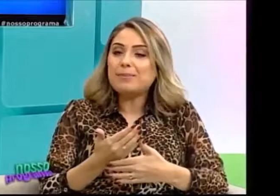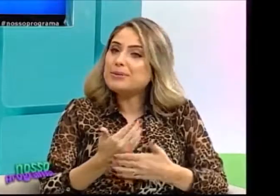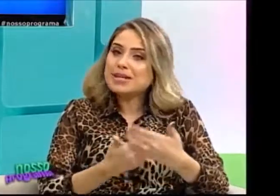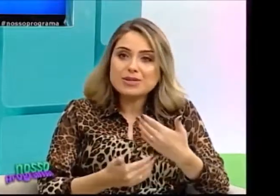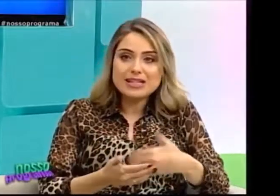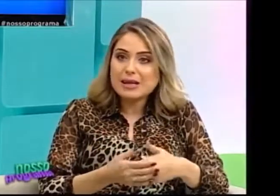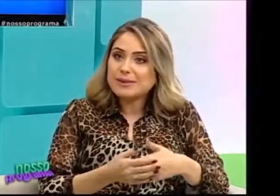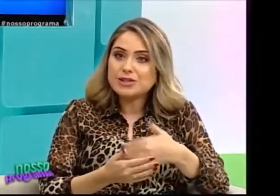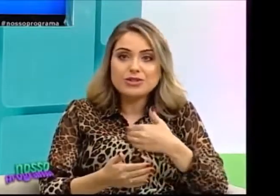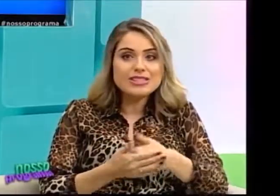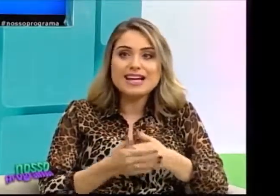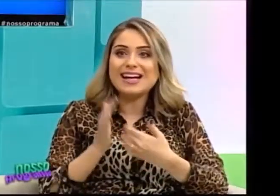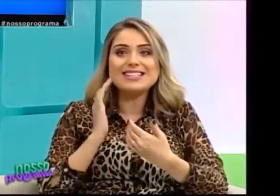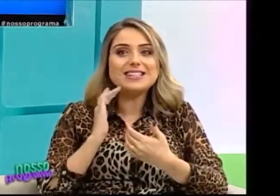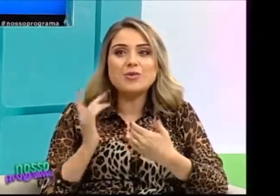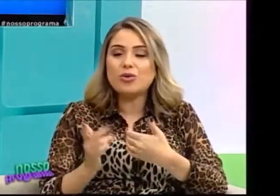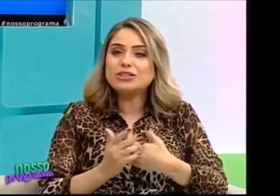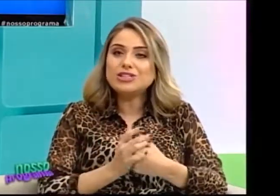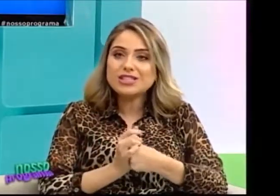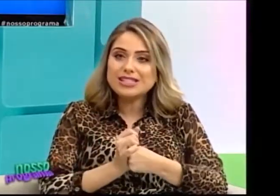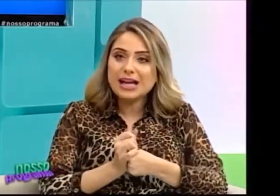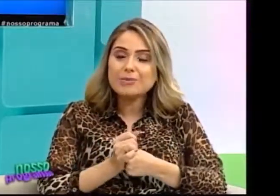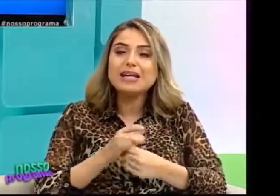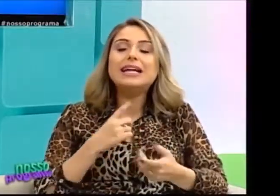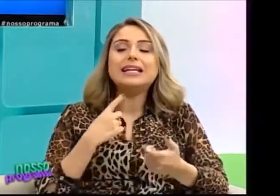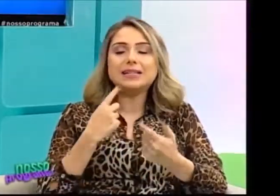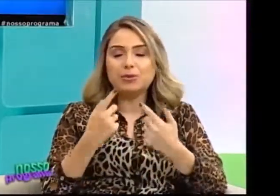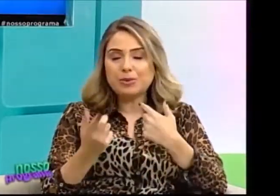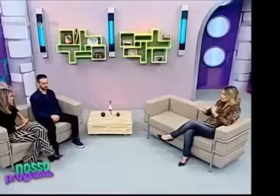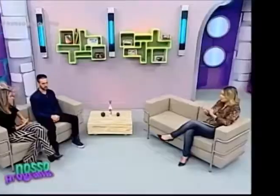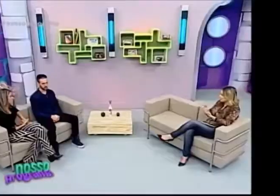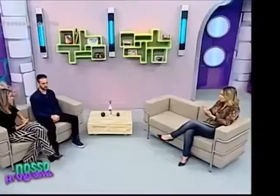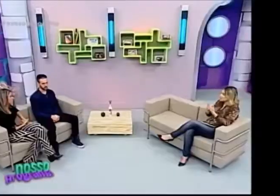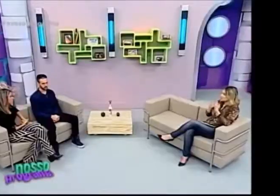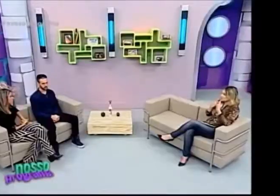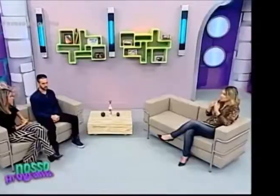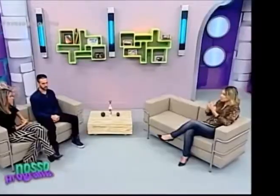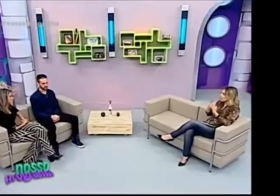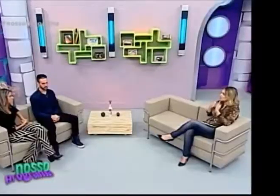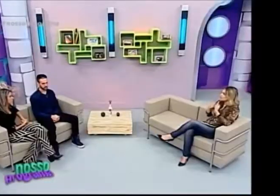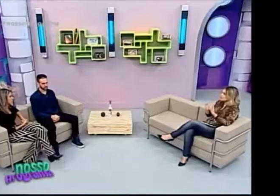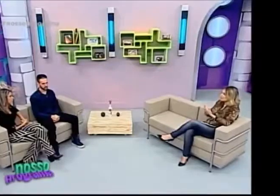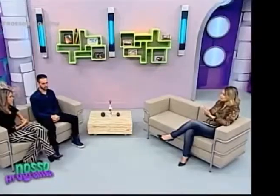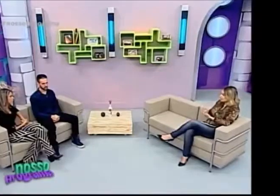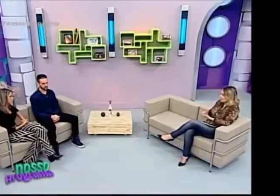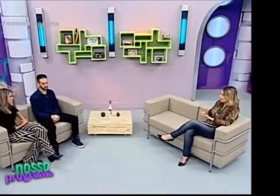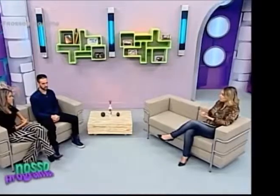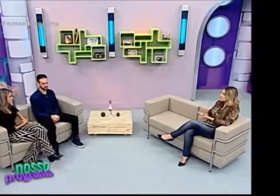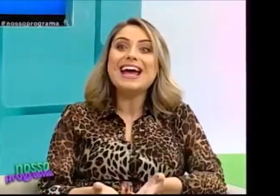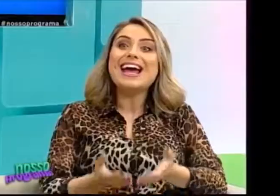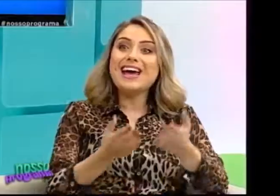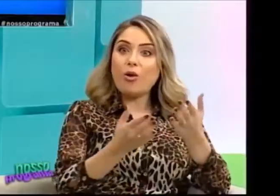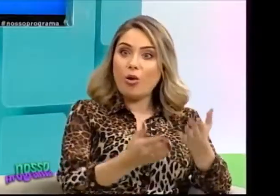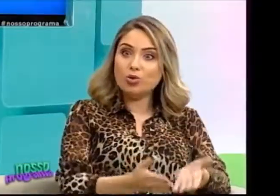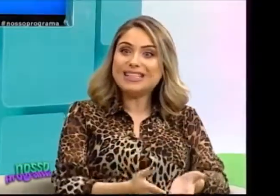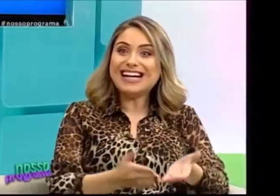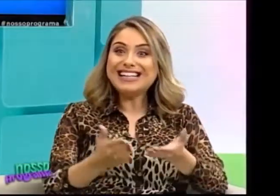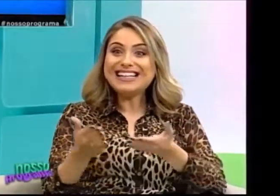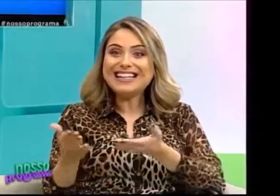primeira coisa que ele aprendeu foi sinais, ele não ouve desde sempre. Exatamente. Então, por mais que ele tenha essa noção, consiga ler os lábios, é outra